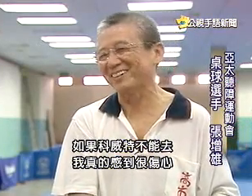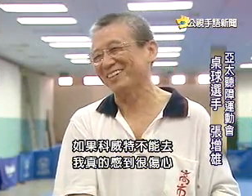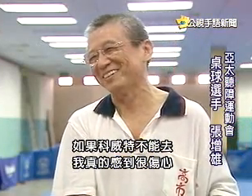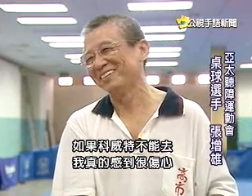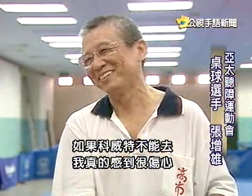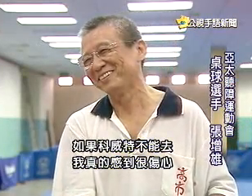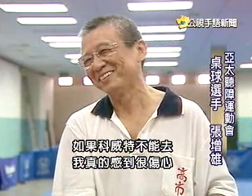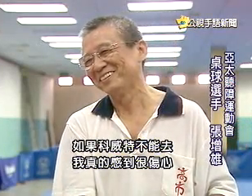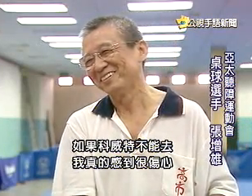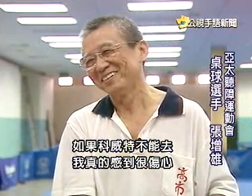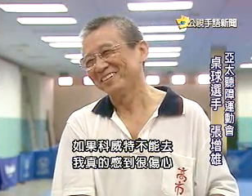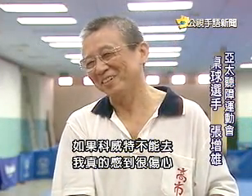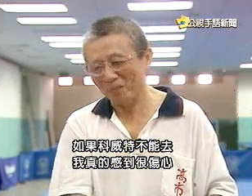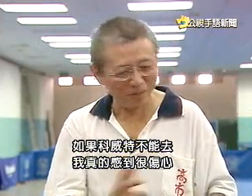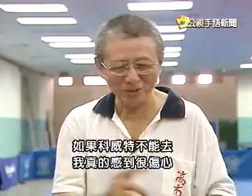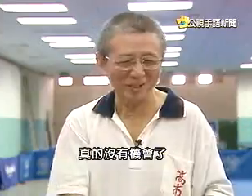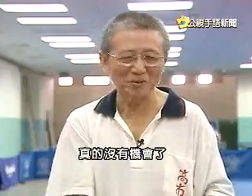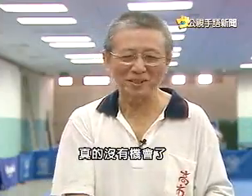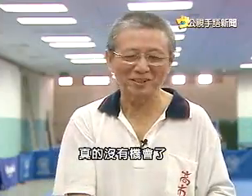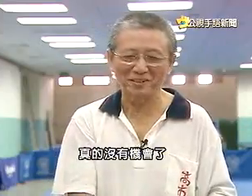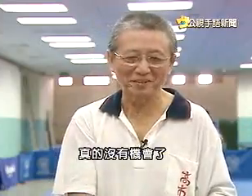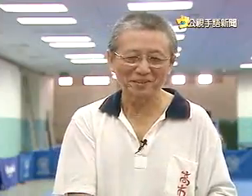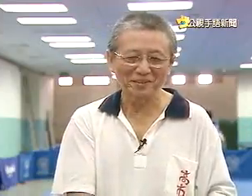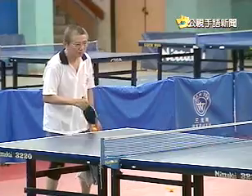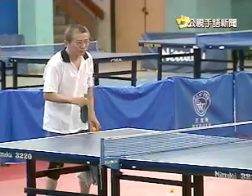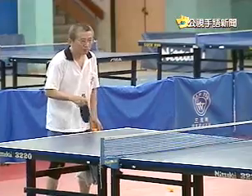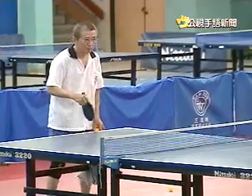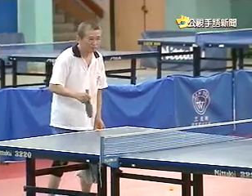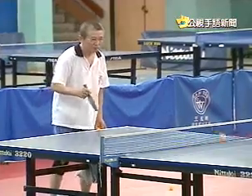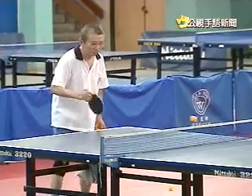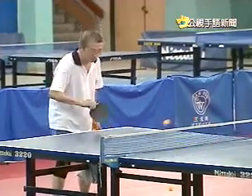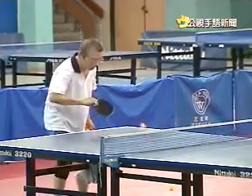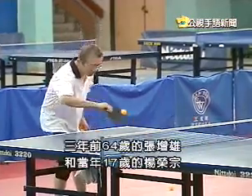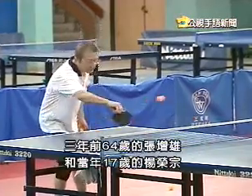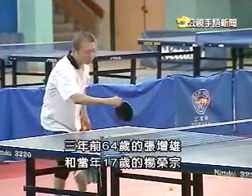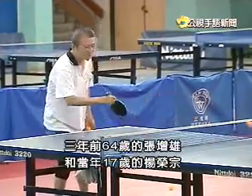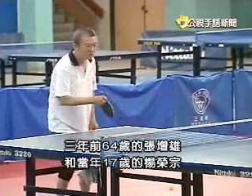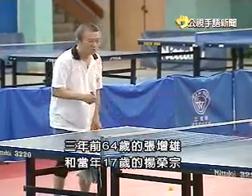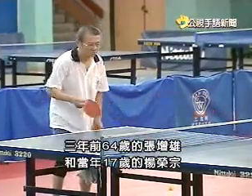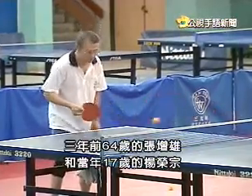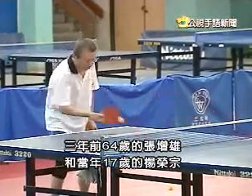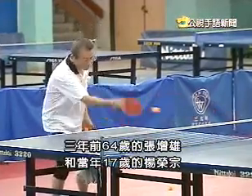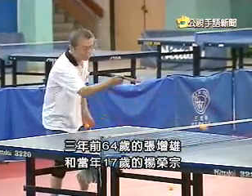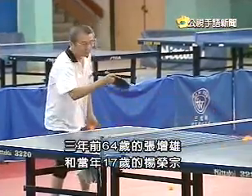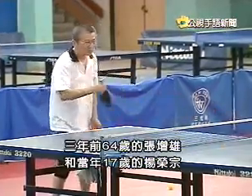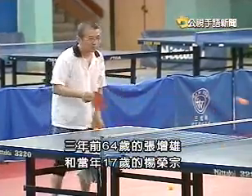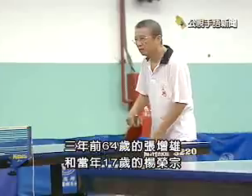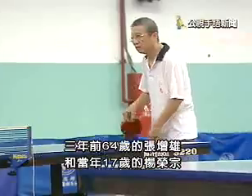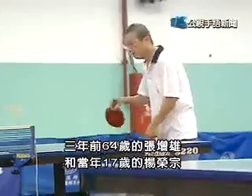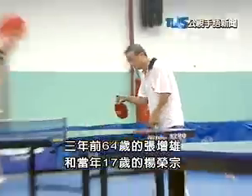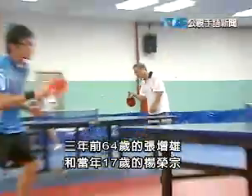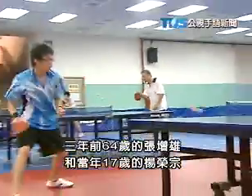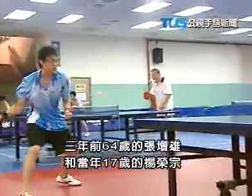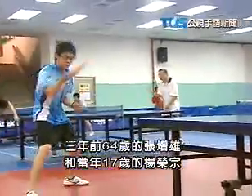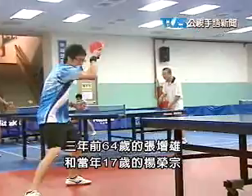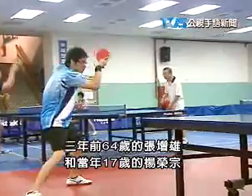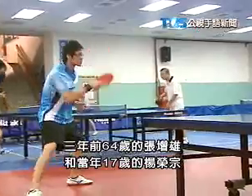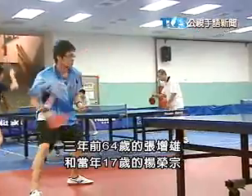心，真的没有机会了。 三年前，64岁的张增雄和当年17岁的杨荣忠